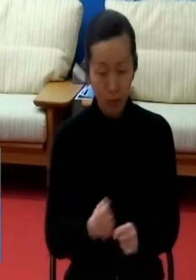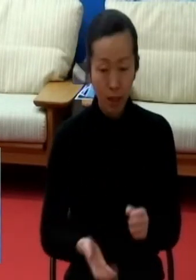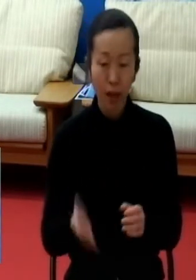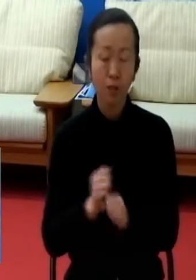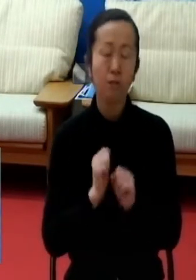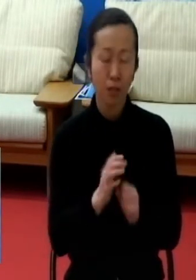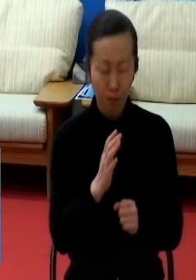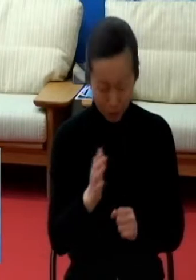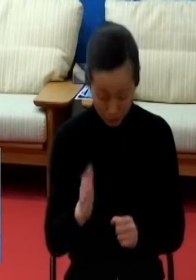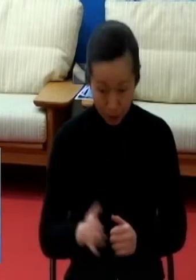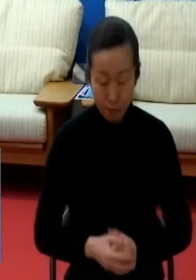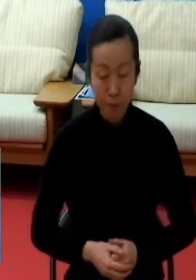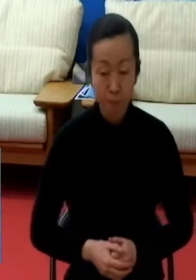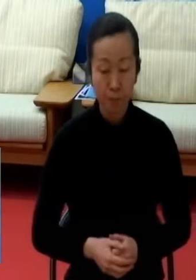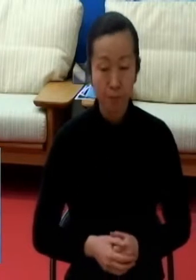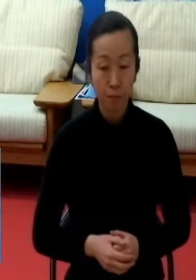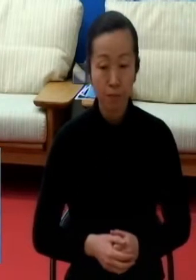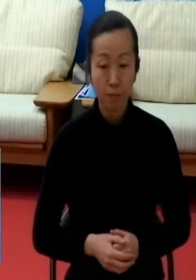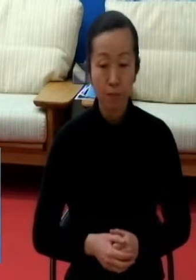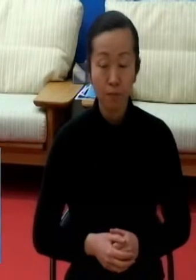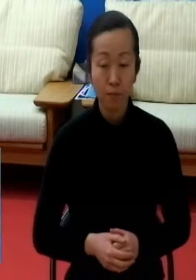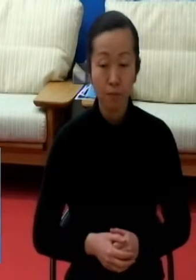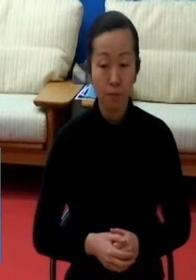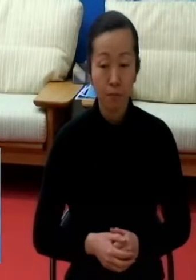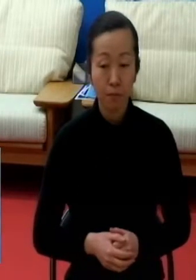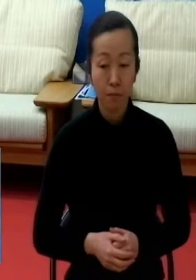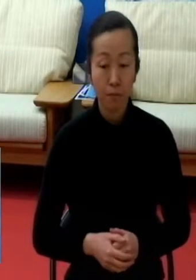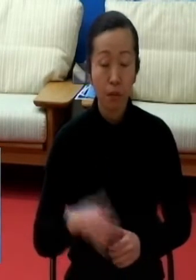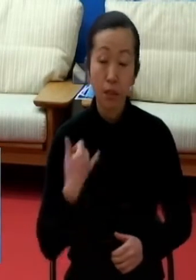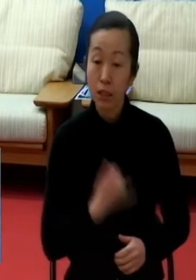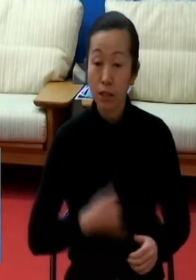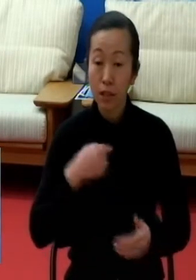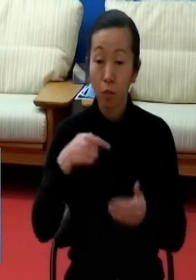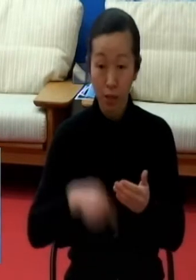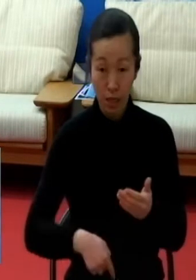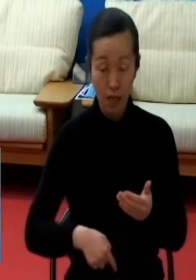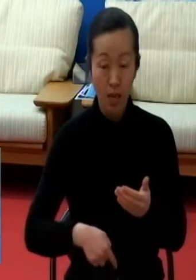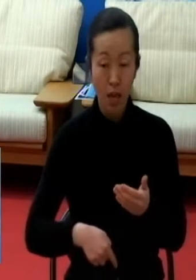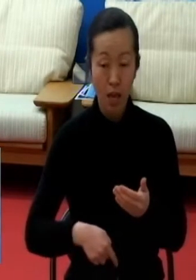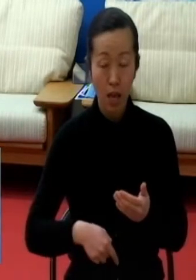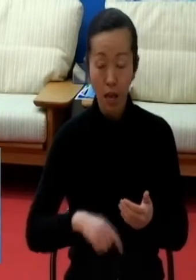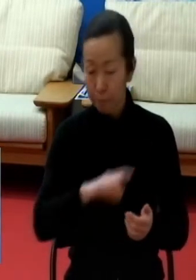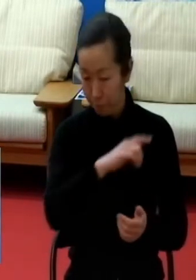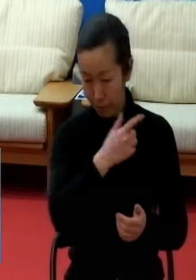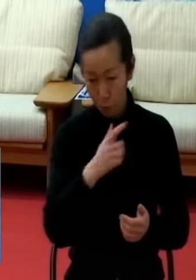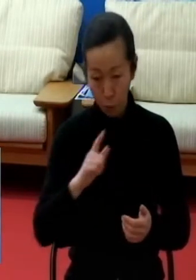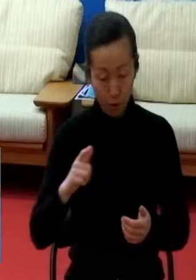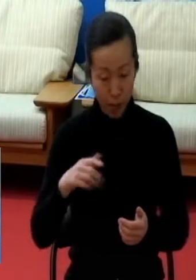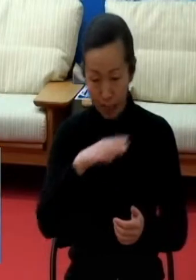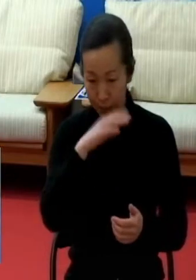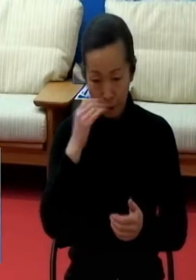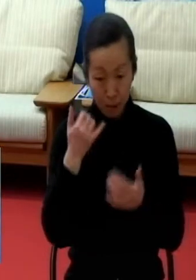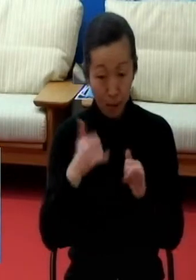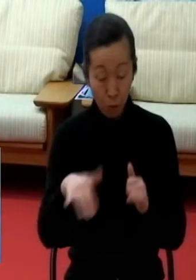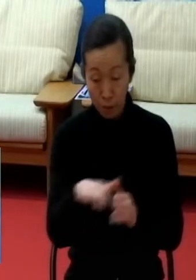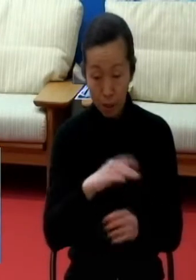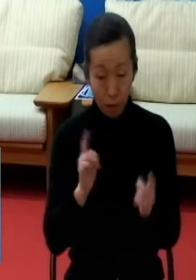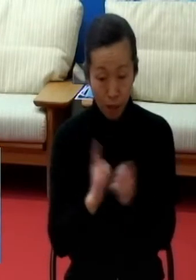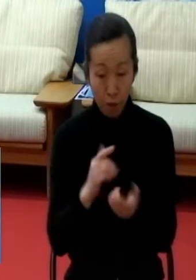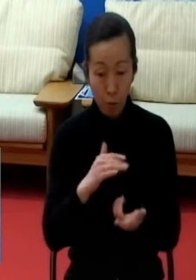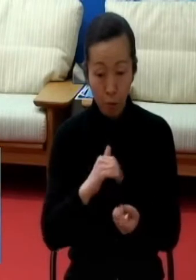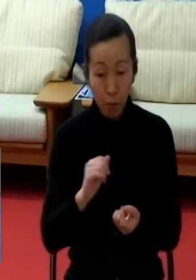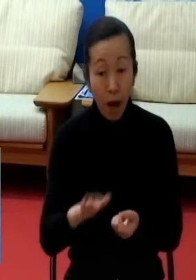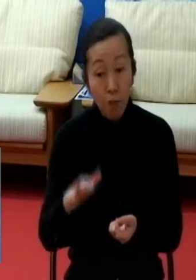인생에는 여러분 많은 훌륭한 사람도 만나잖아요. 人生の中へいろんな立派な人とも出会うんです。 근데